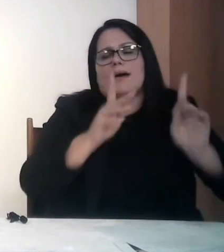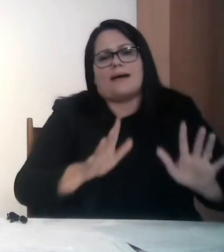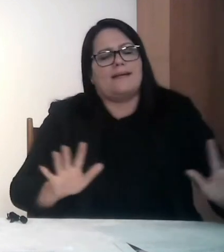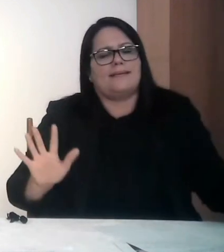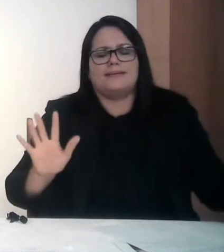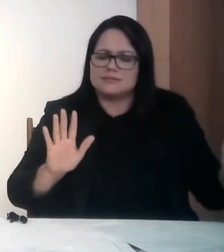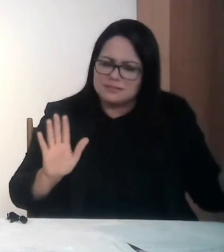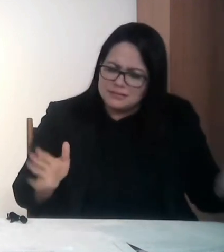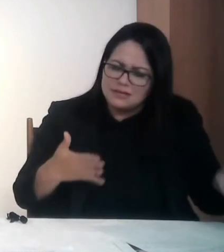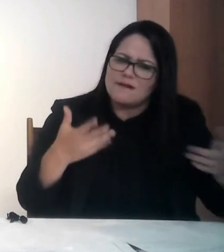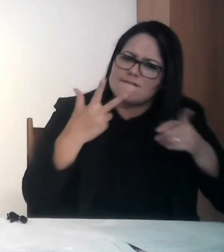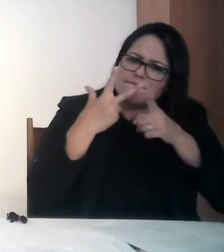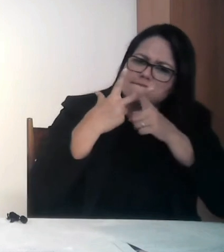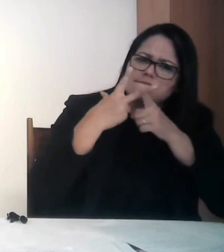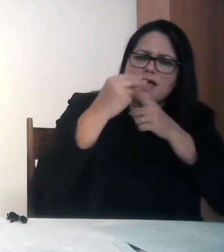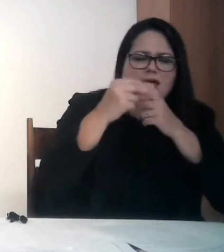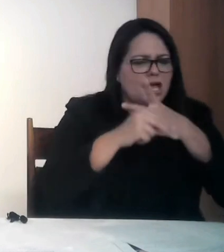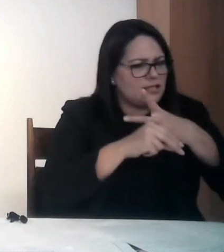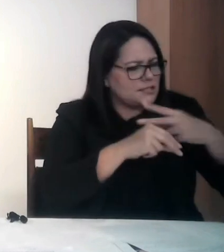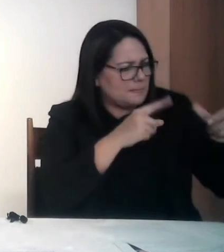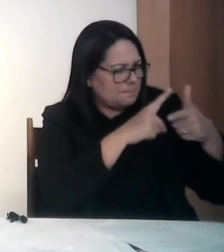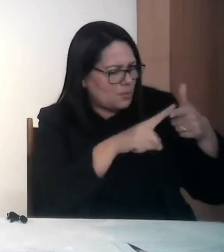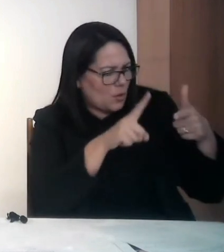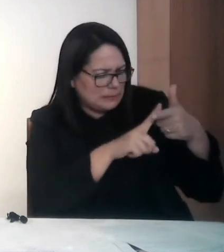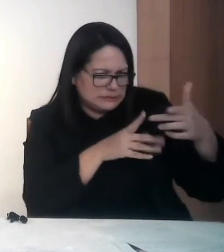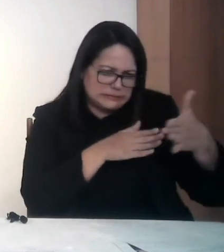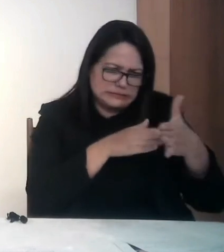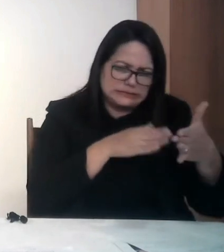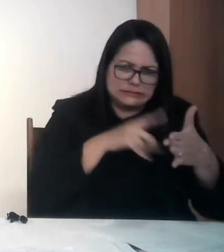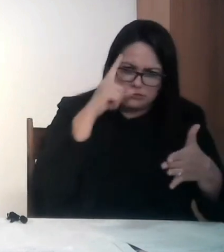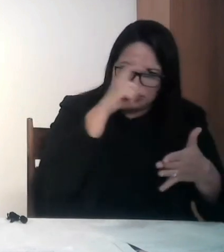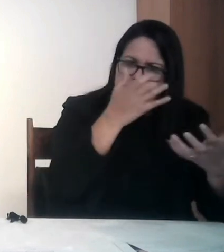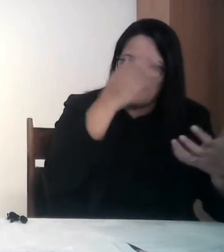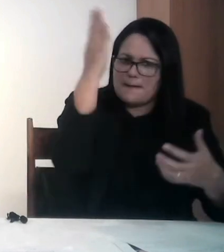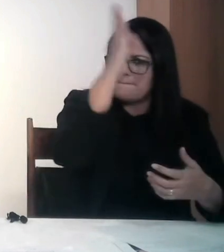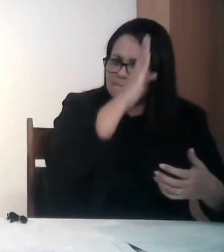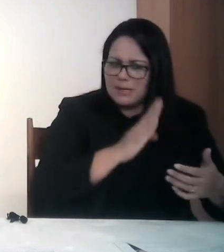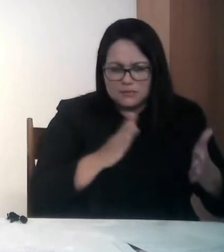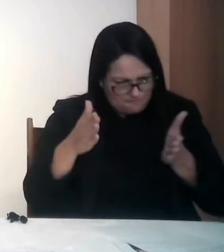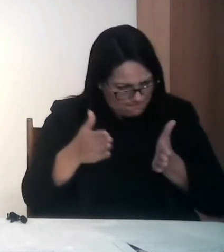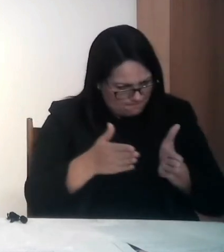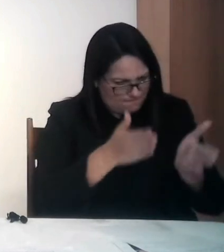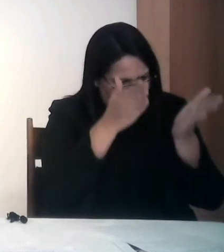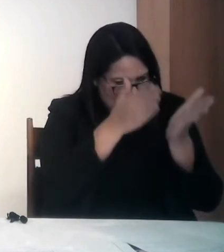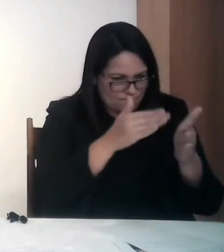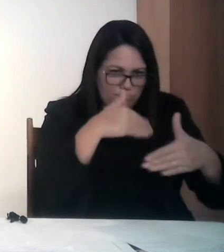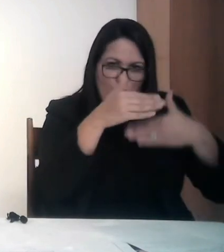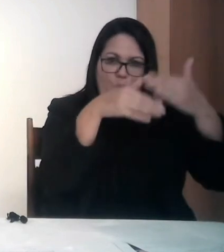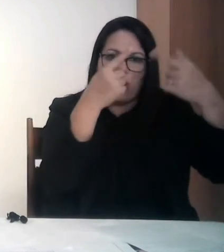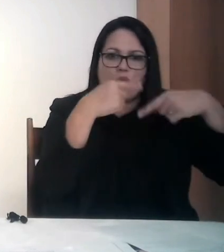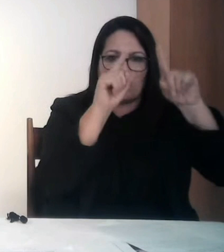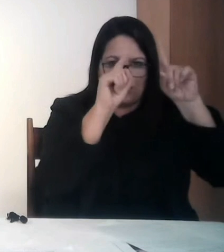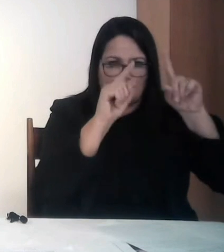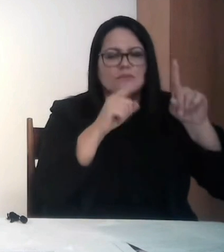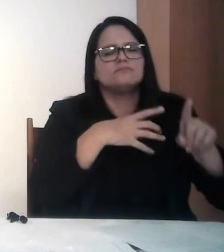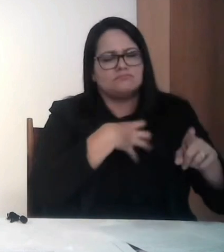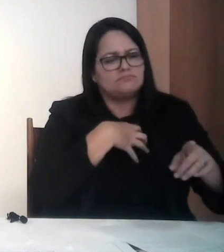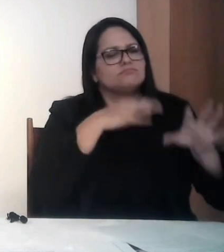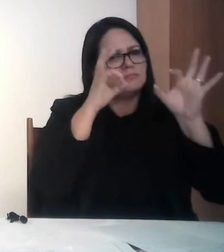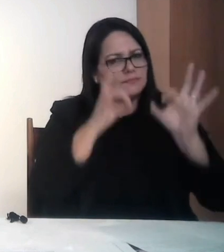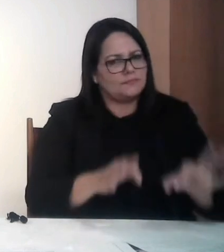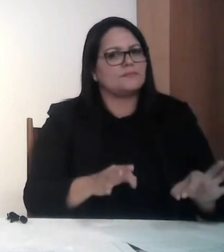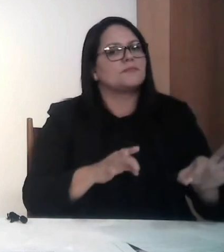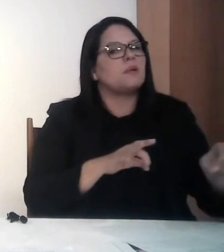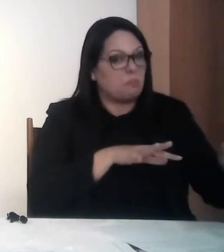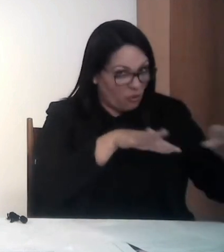realmente vencermos as crises, né? E botar o Brasil no caminho aí da prosperidade. Tenho certeza que o movimento